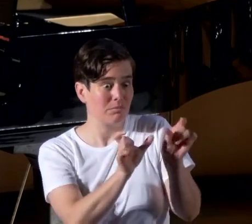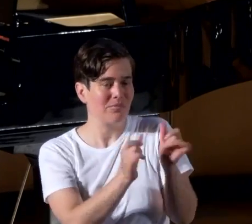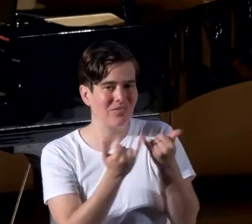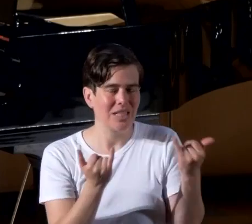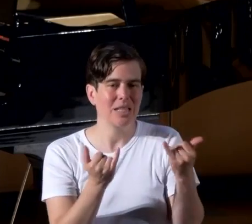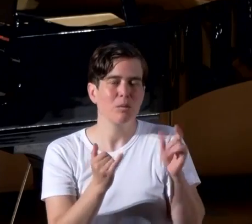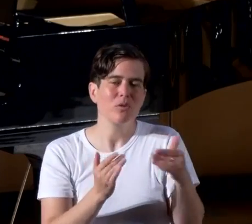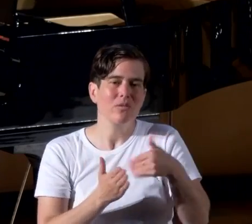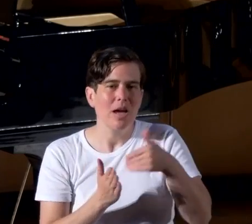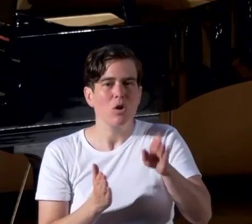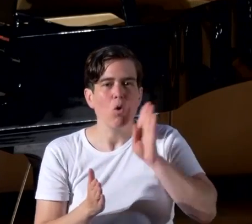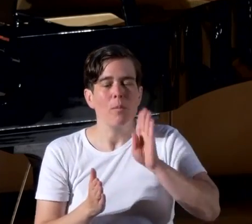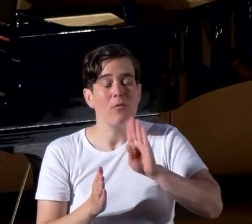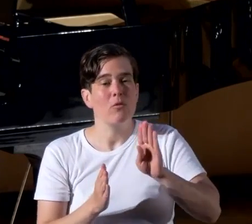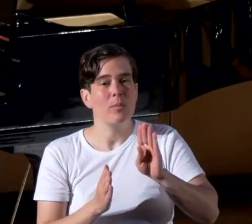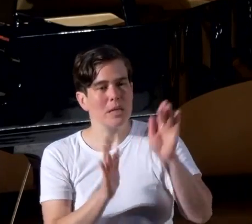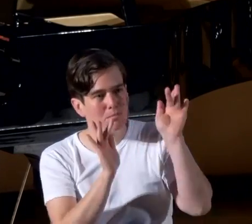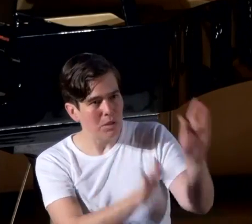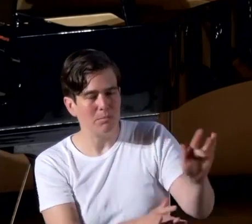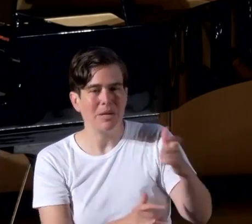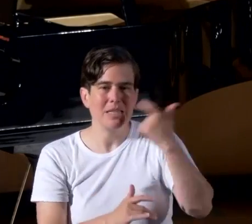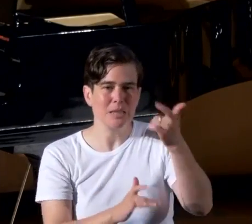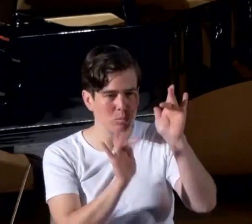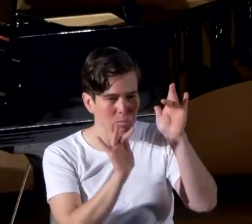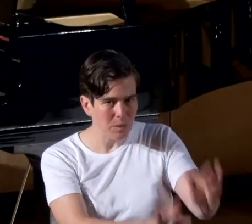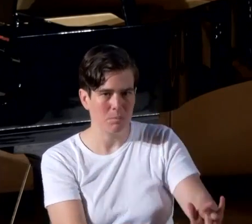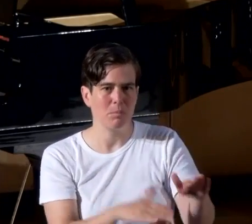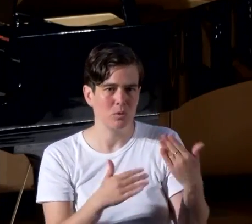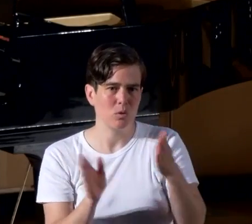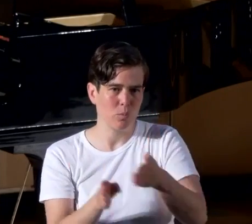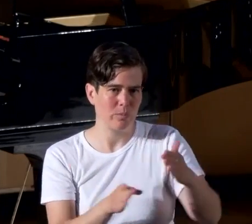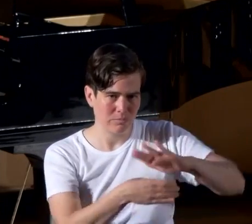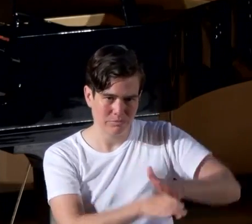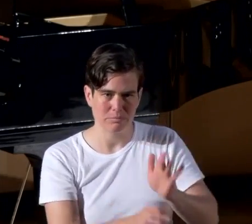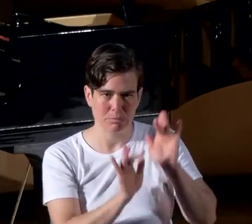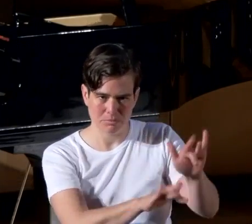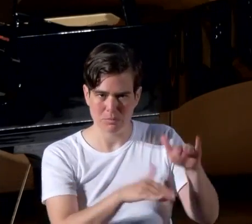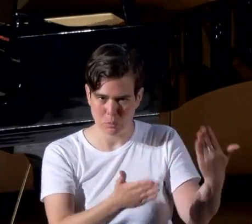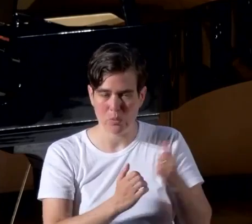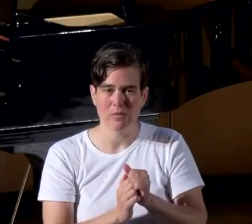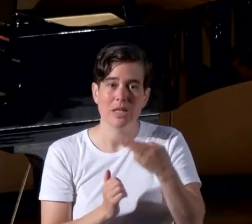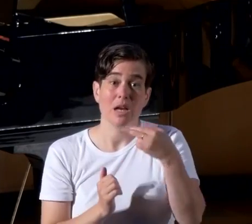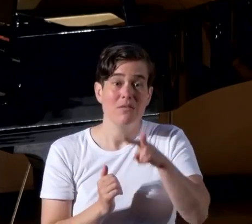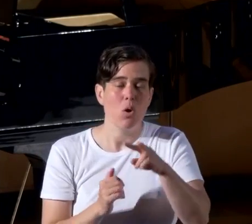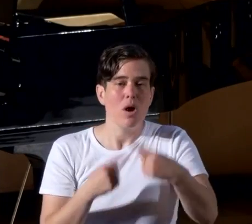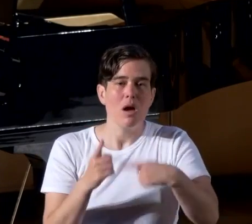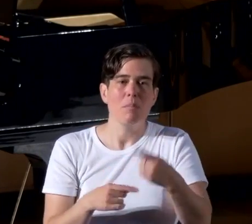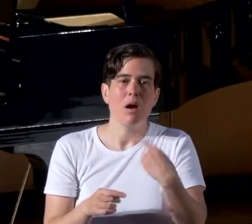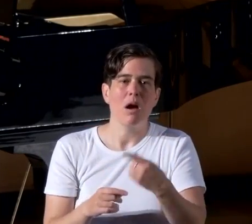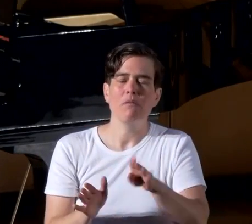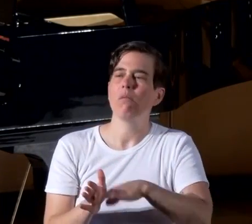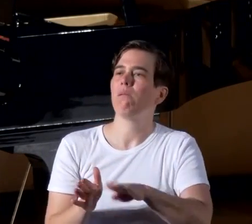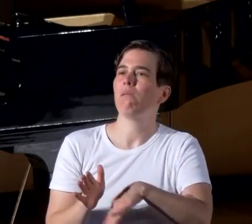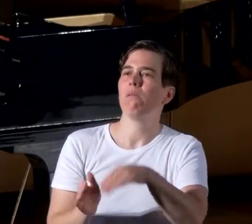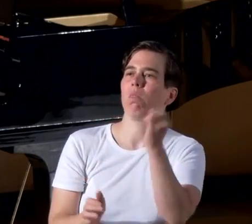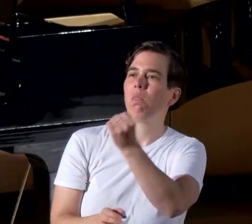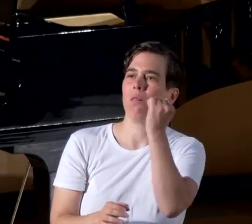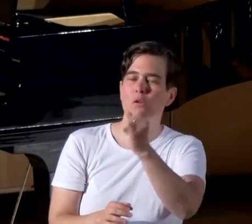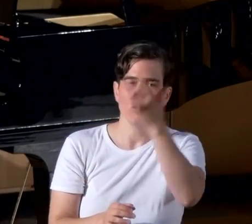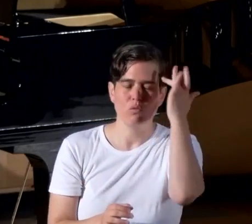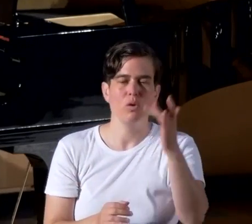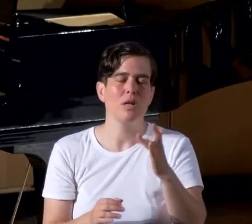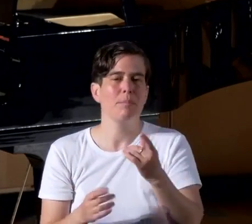wir weiter gegen Homophobie, Sexismus und Rassismus kämpfen. Solange das Bild von HIV mit abwertenden Stereotypen von Schwulen,